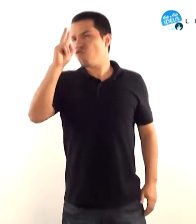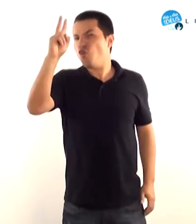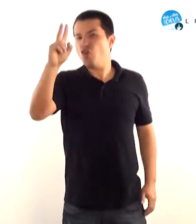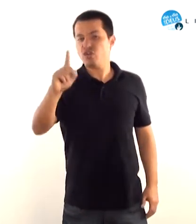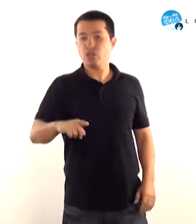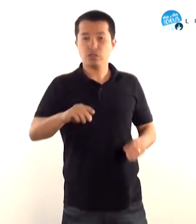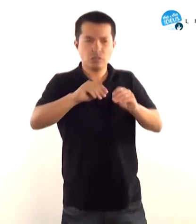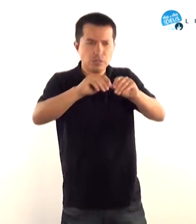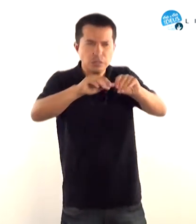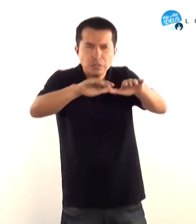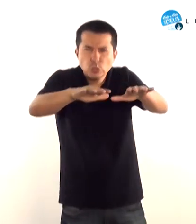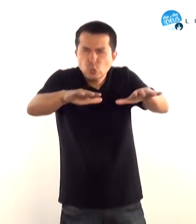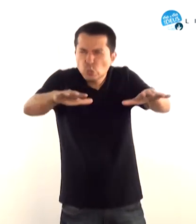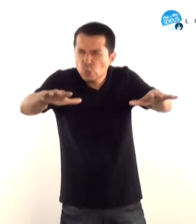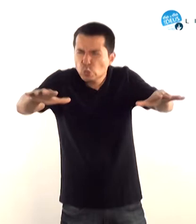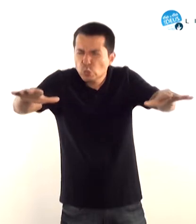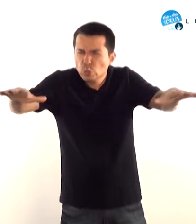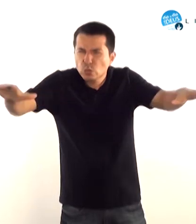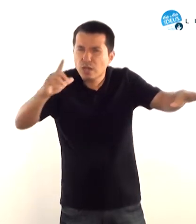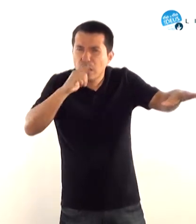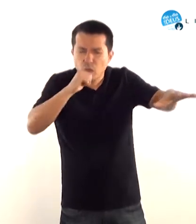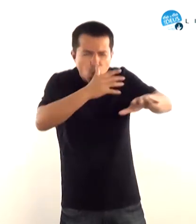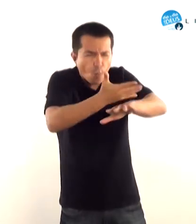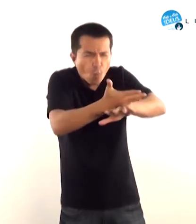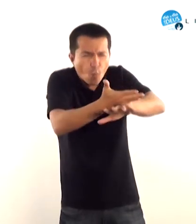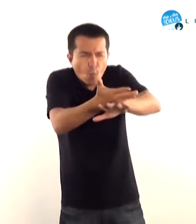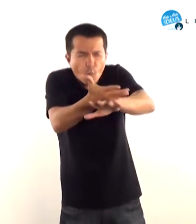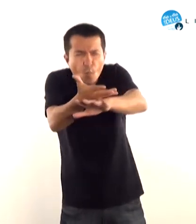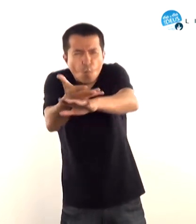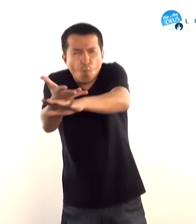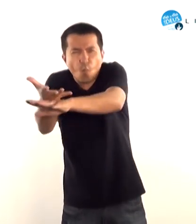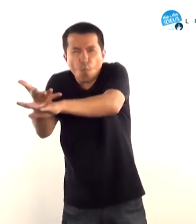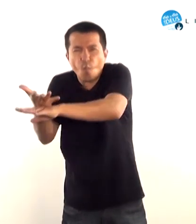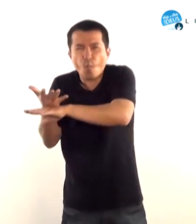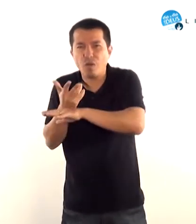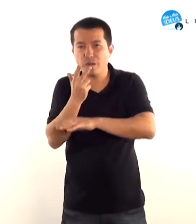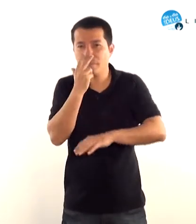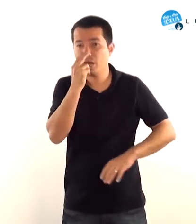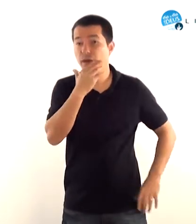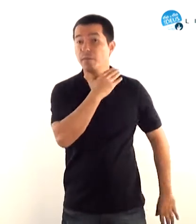sobrevive. É morto, aquele vale é deserto.